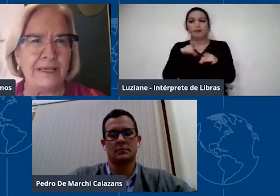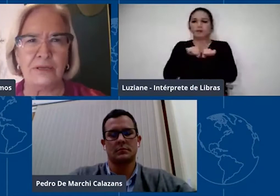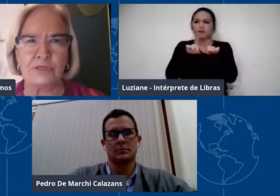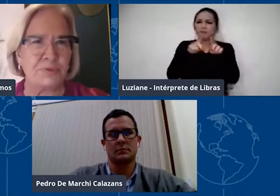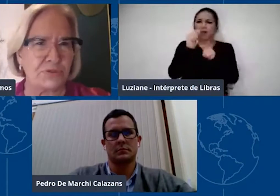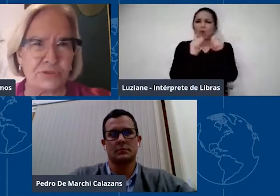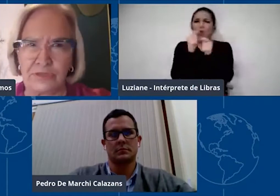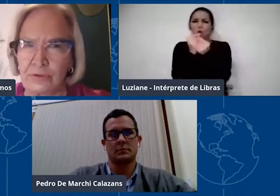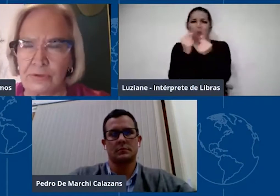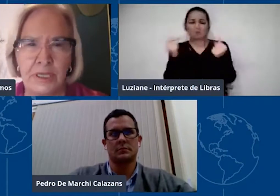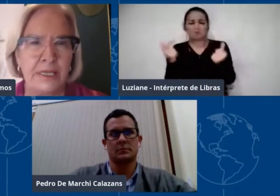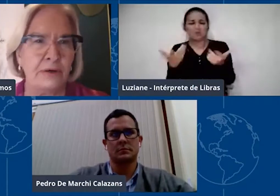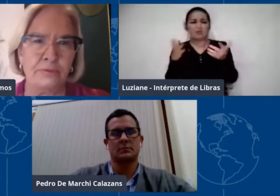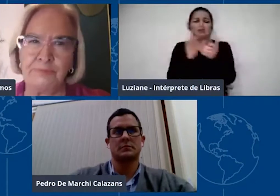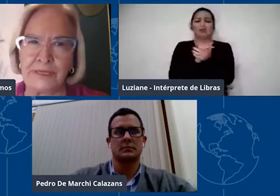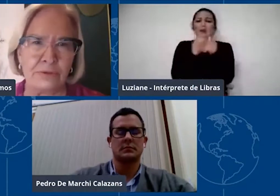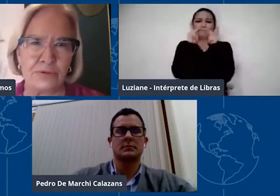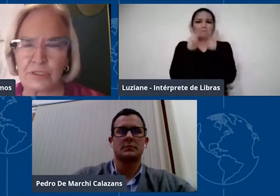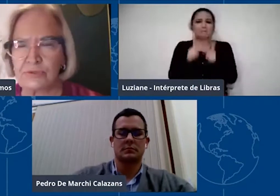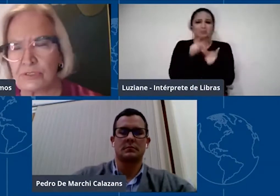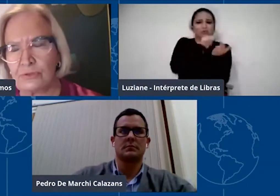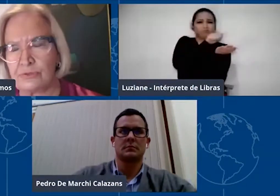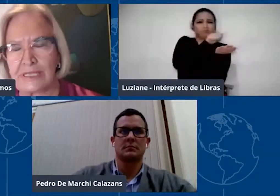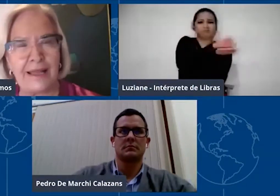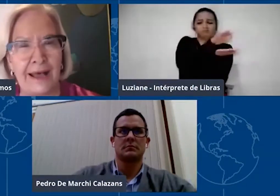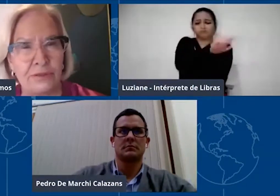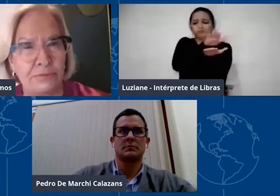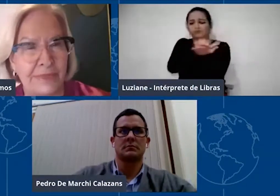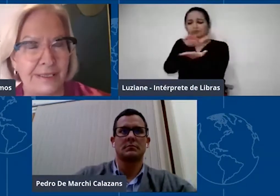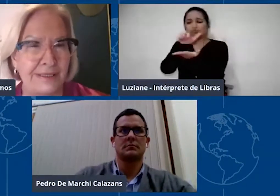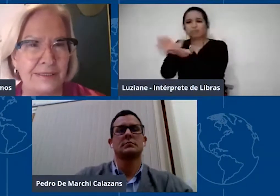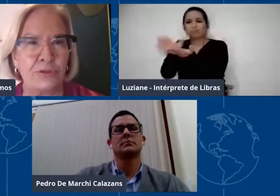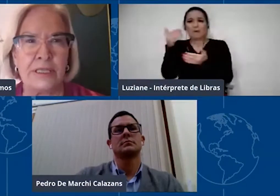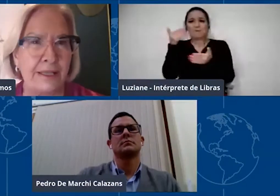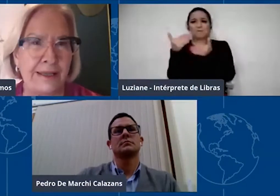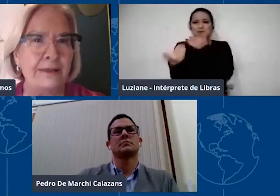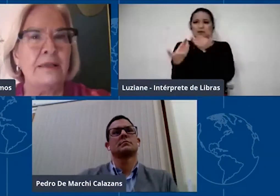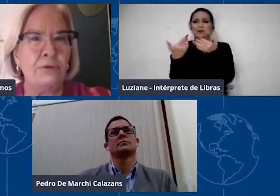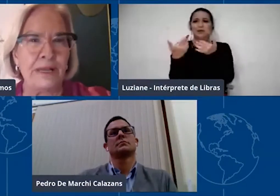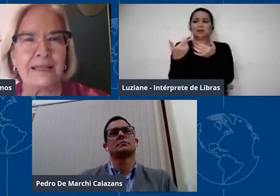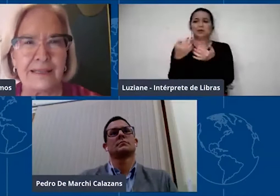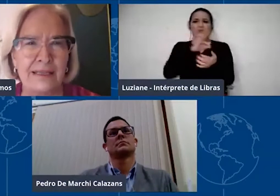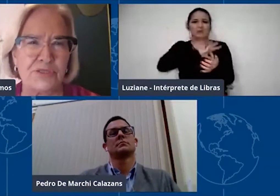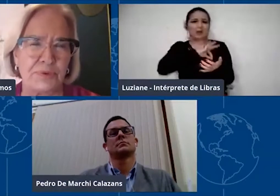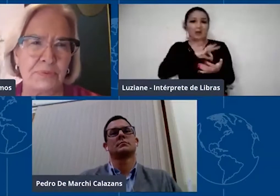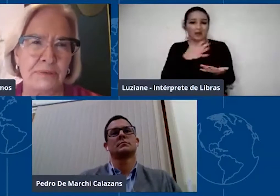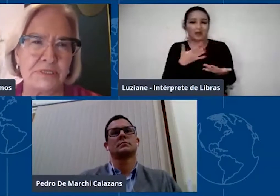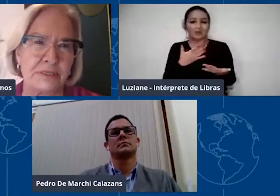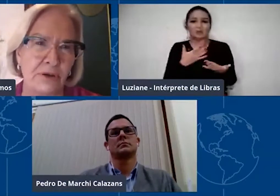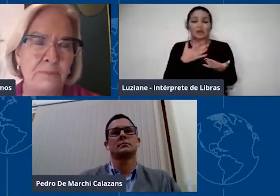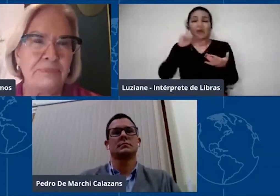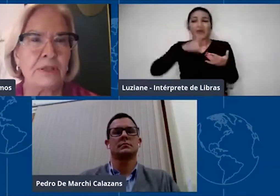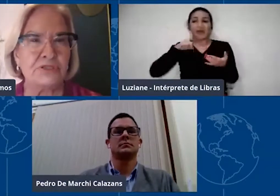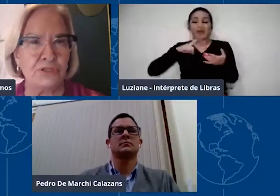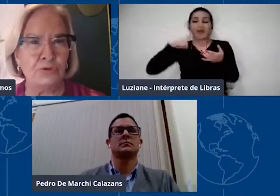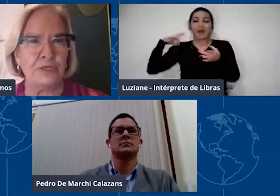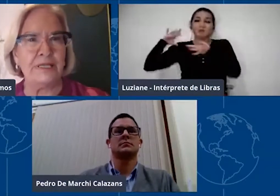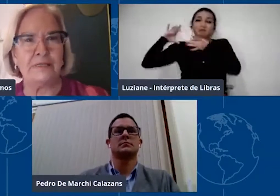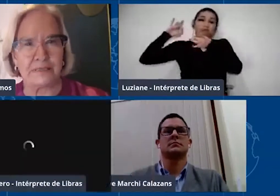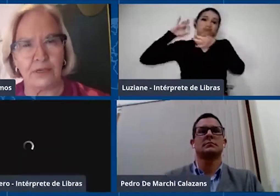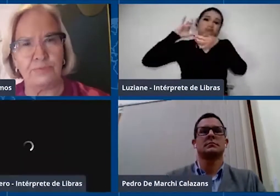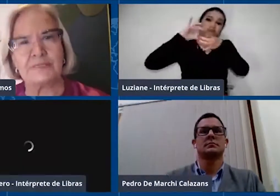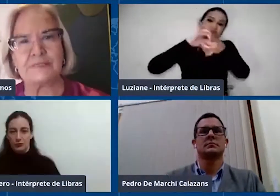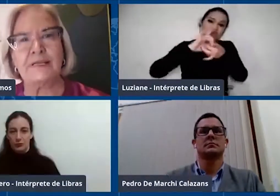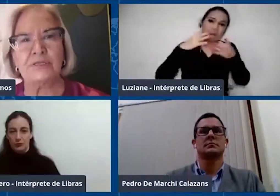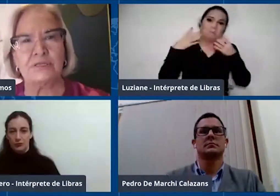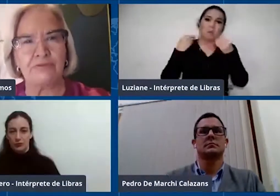de emprego, as pessoas não perdendo o seu salário, e é uma cadeia de problemas. Então, se o